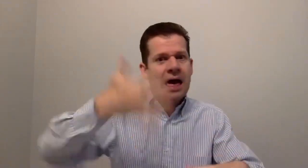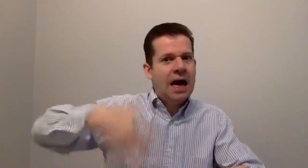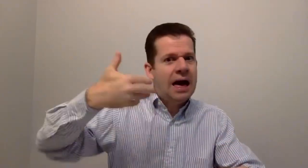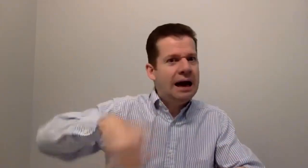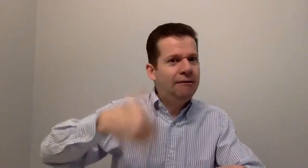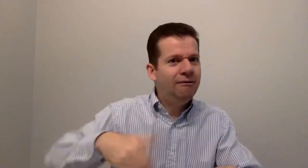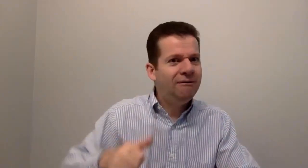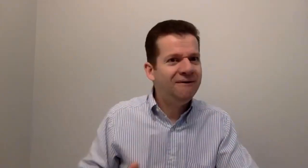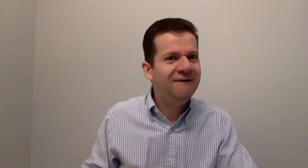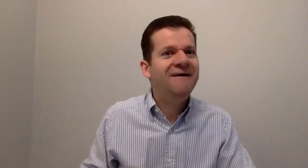Caro.